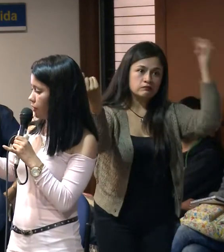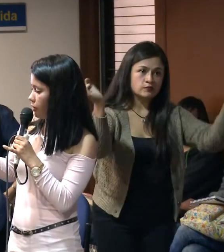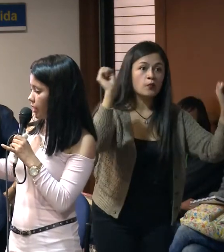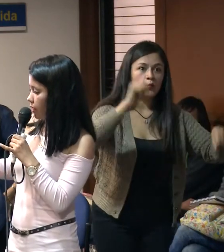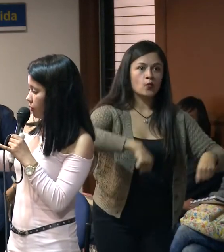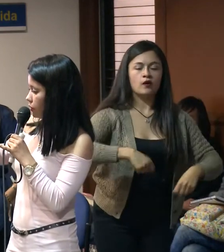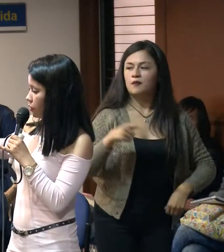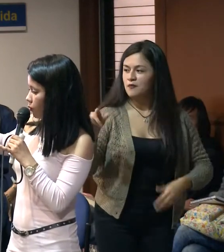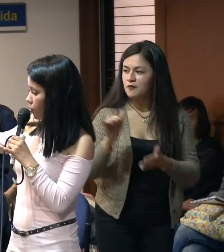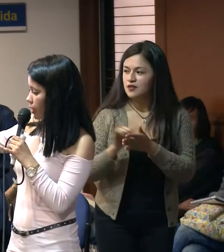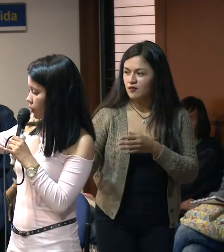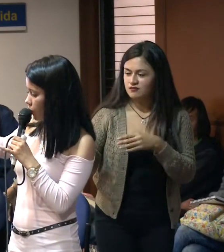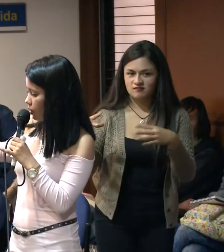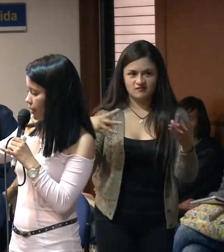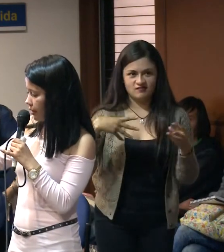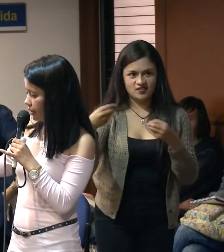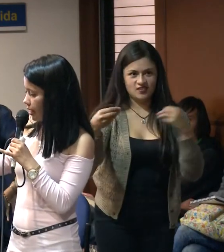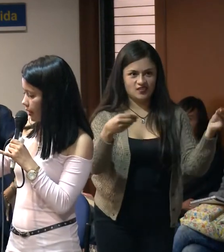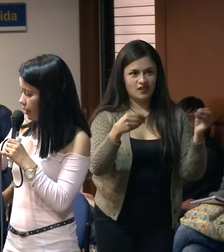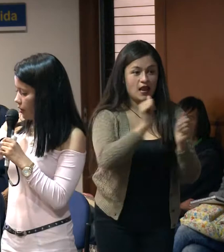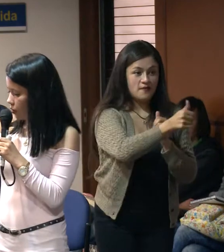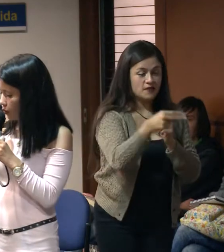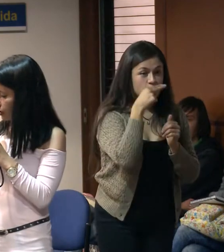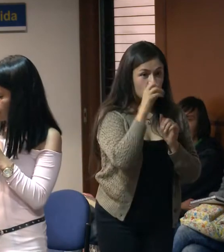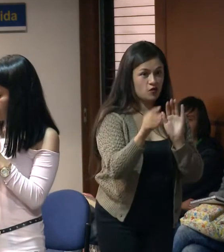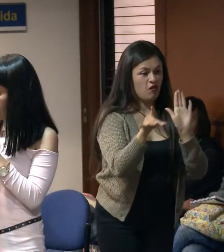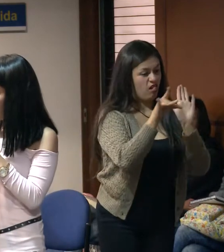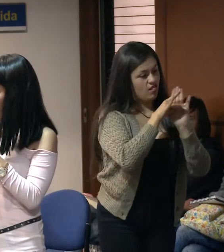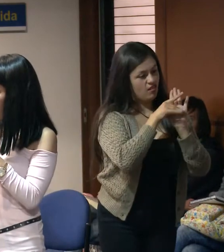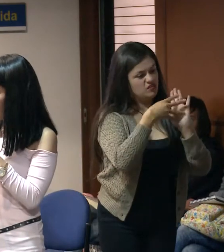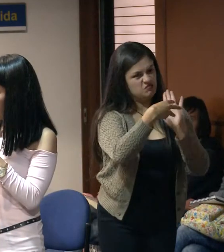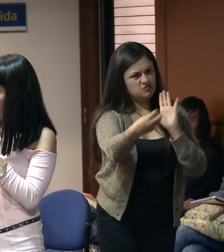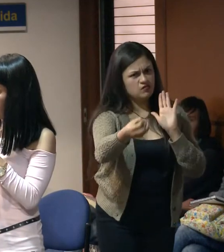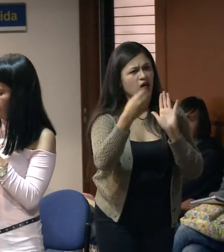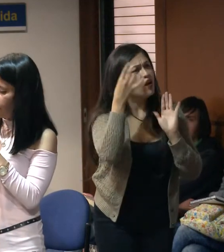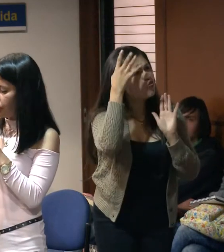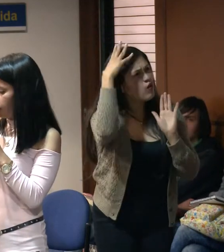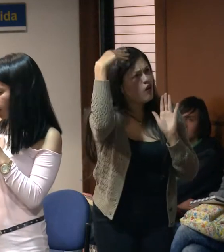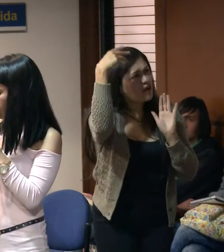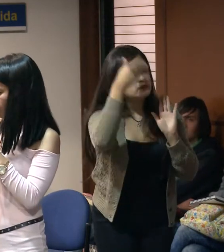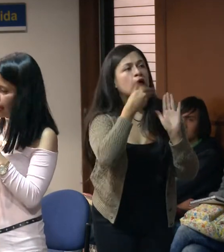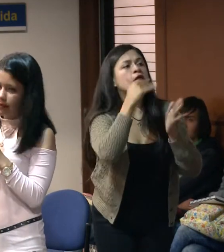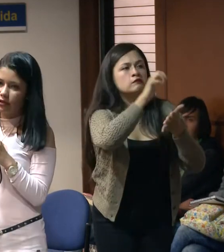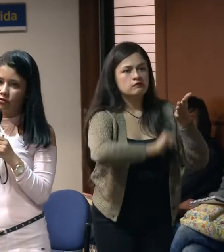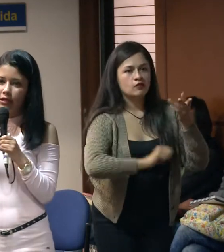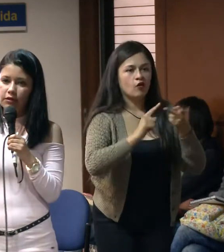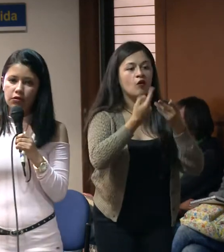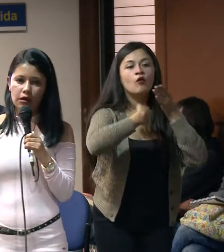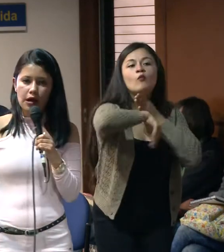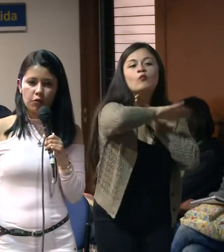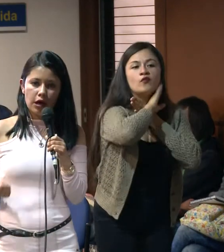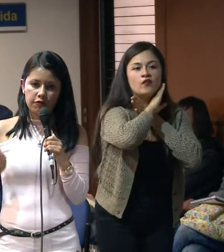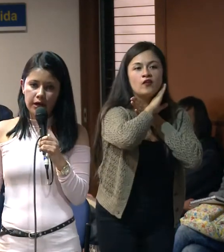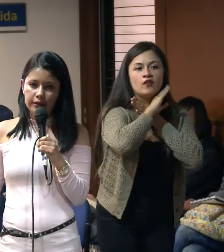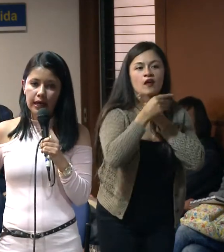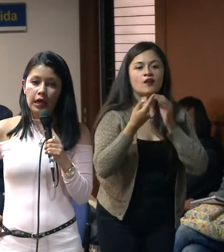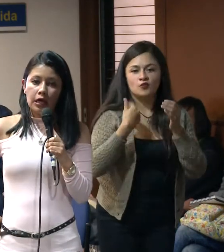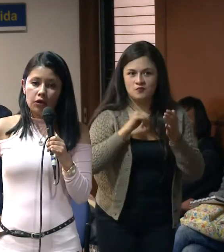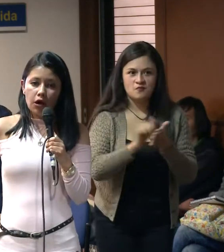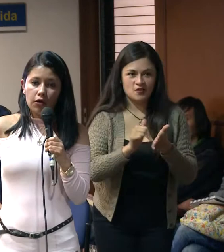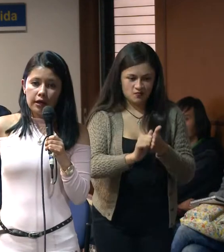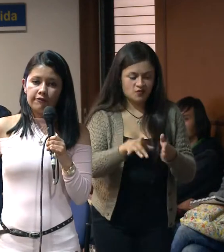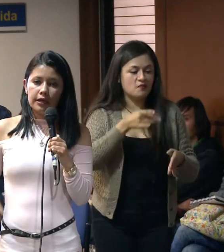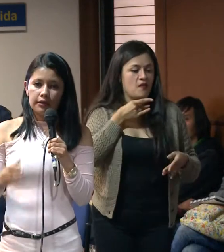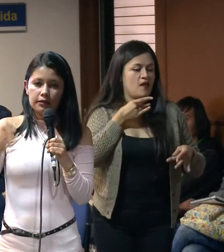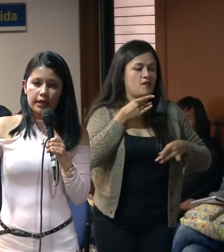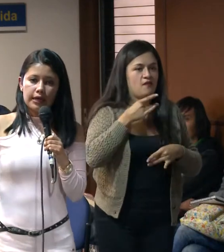hacíamos con el fin de que los niños lo pudieran colocar y quitar, como también que le dolía, le ponían una bufanda, entonces le colocábamos la bufanda,